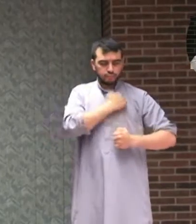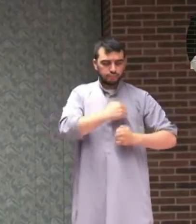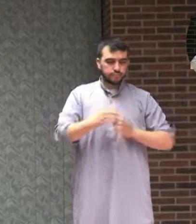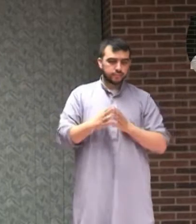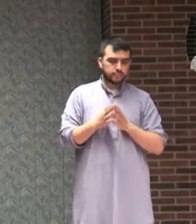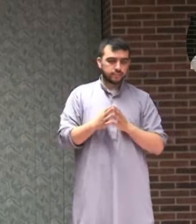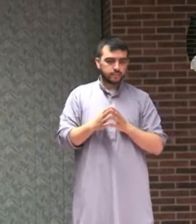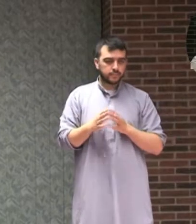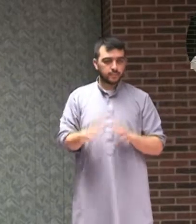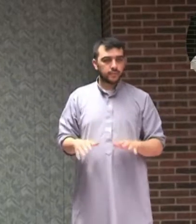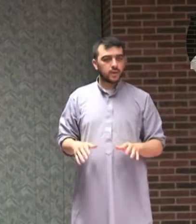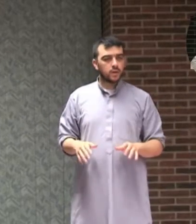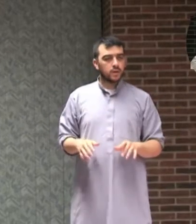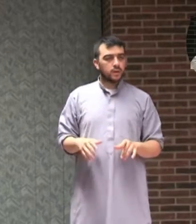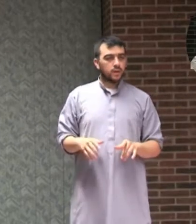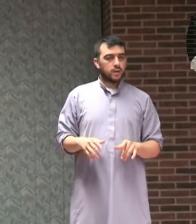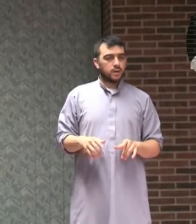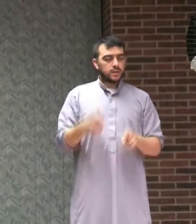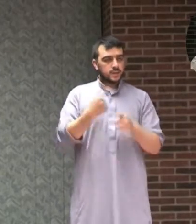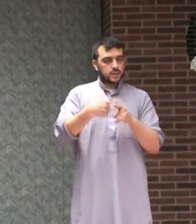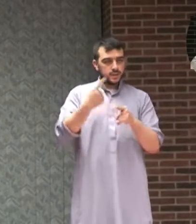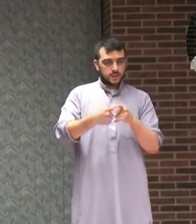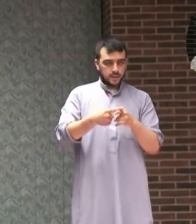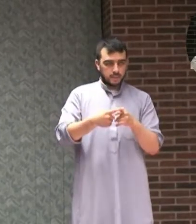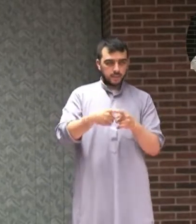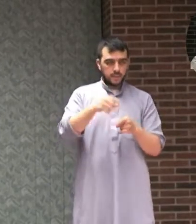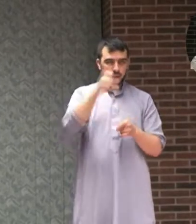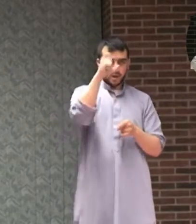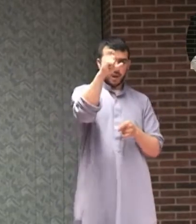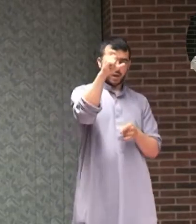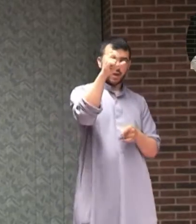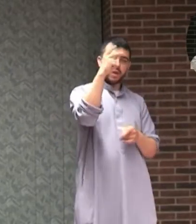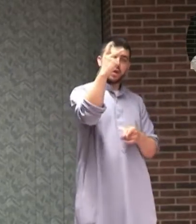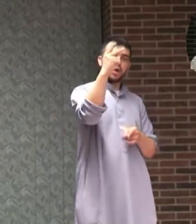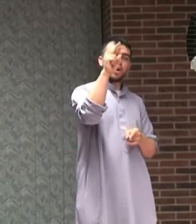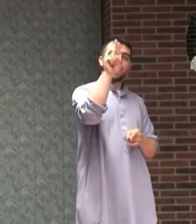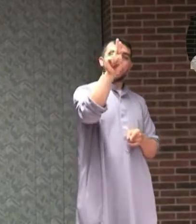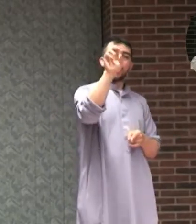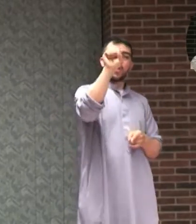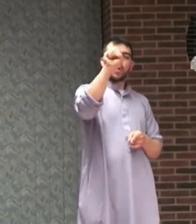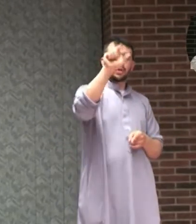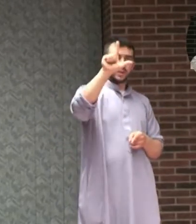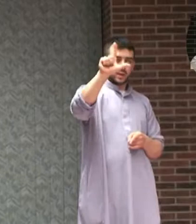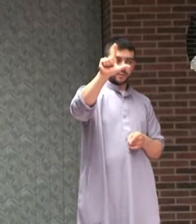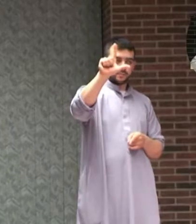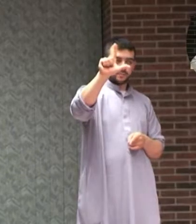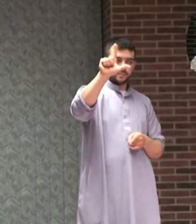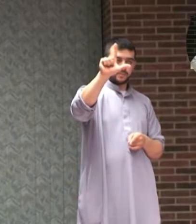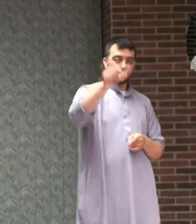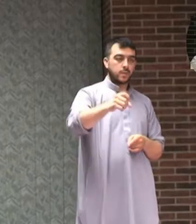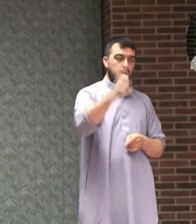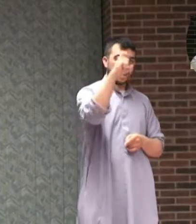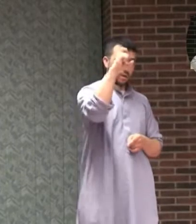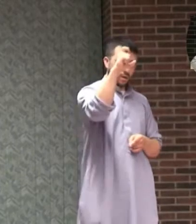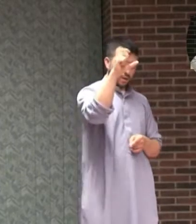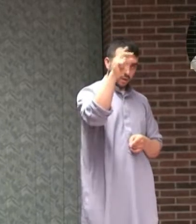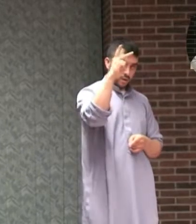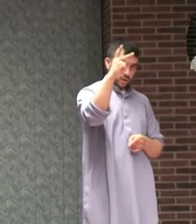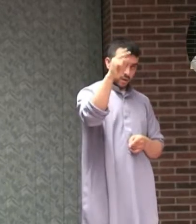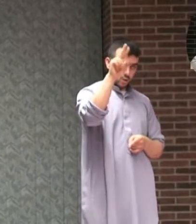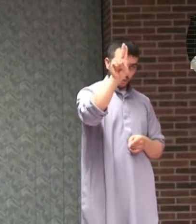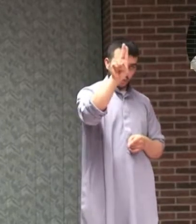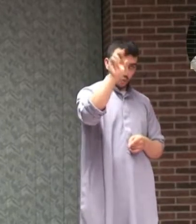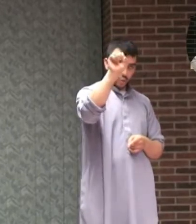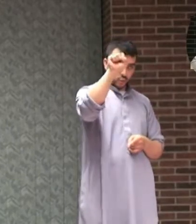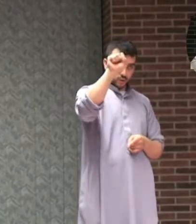lavage majeur, également at-tatayyub, le fait de se parfumer, et évidemment de se vêtir